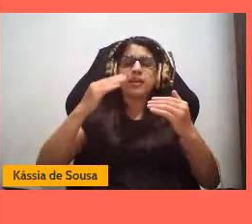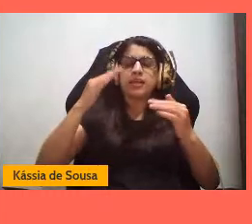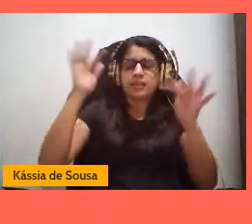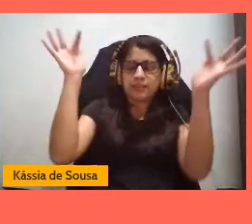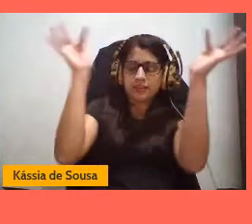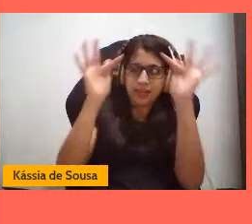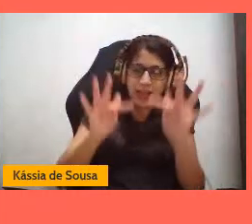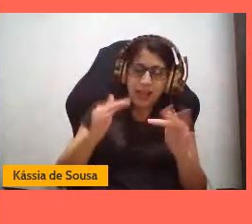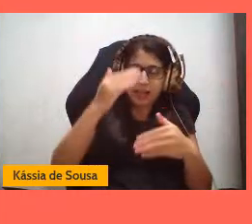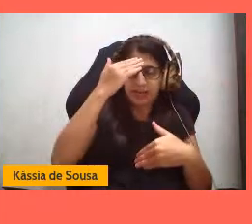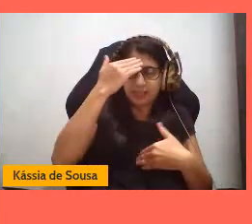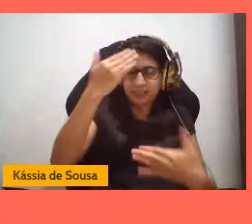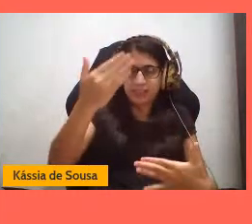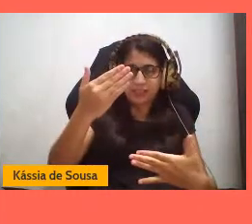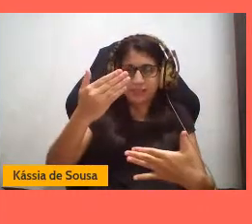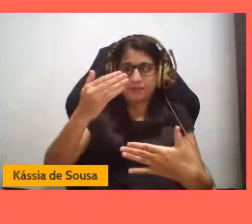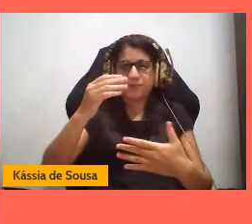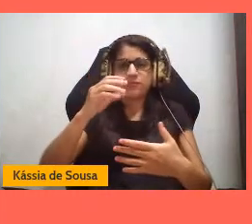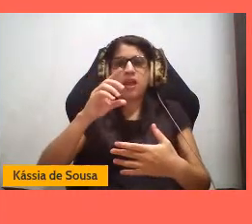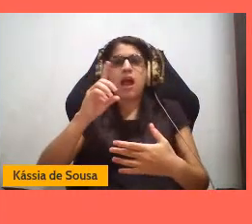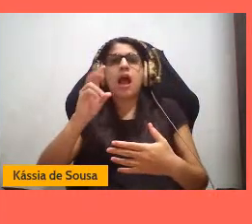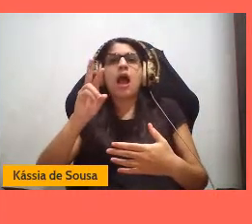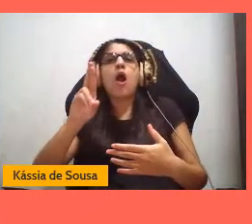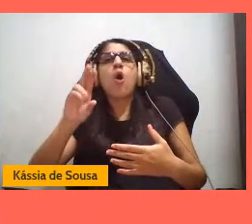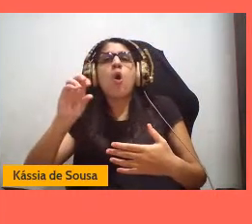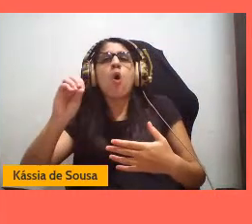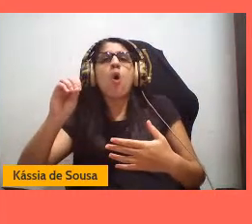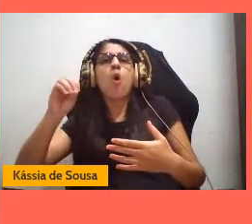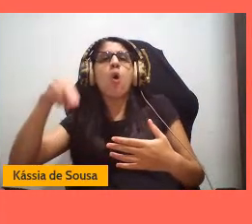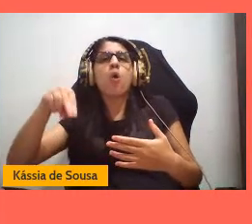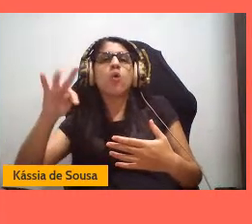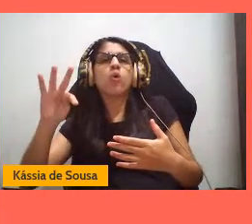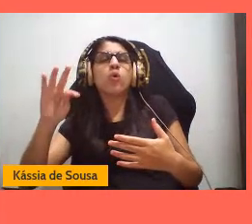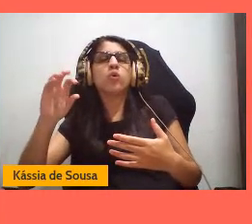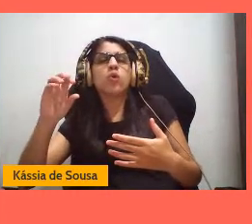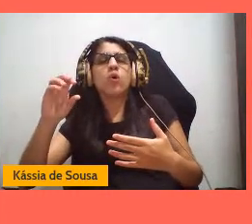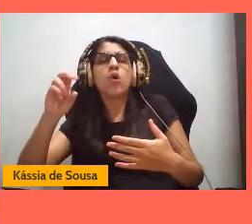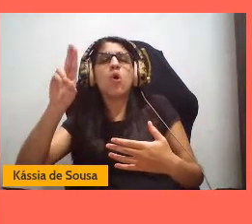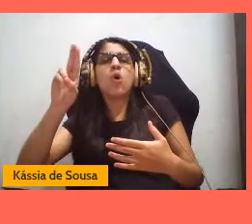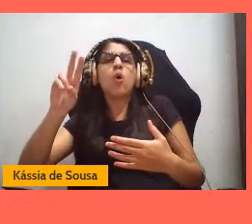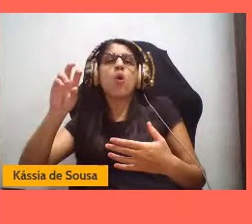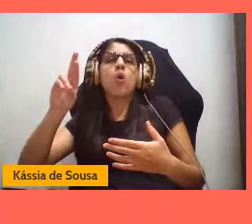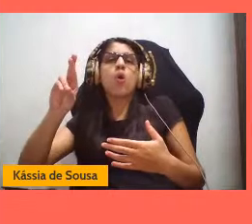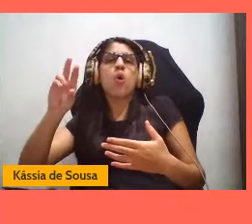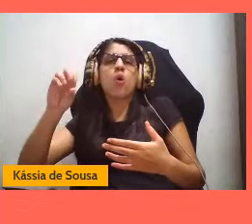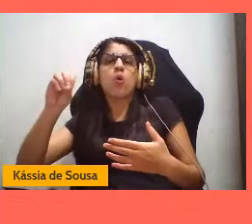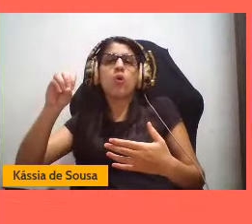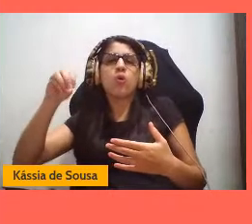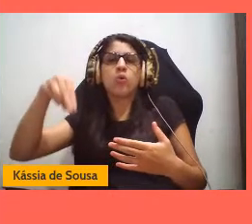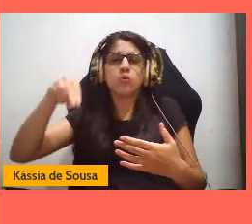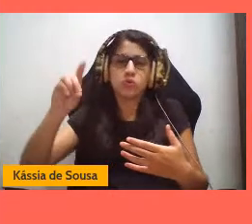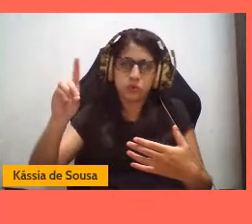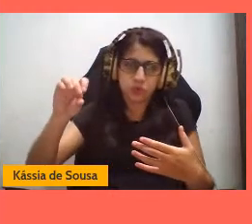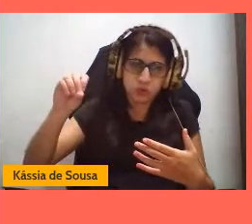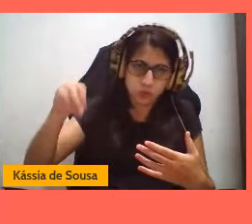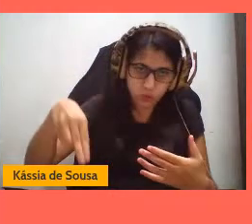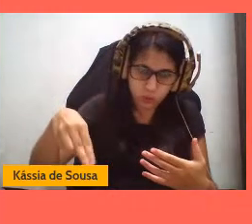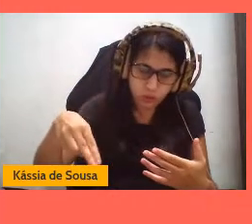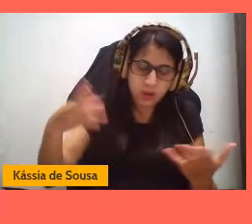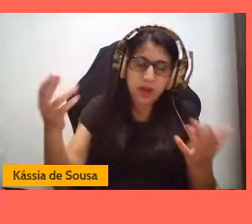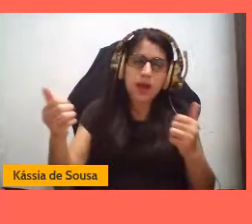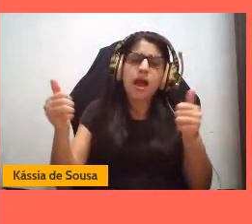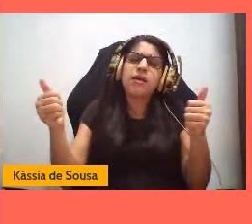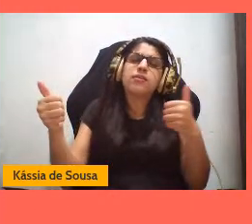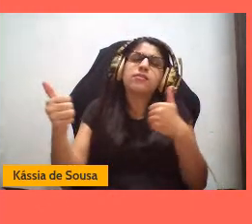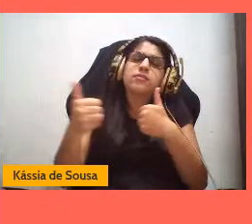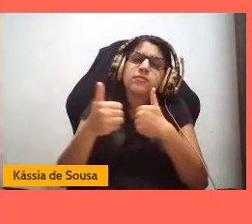a Rondon, né, por essa iniciativa, junto a tantas outras, né, que têm facilitado essa aproximação da gente se conhecer, de fato. Né?